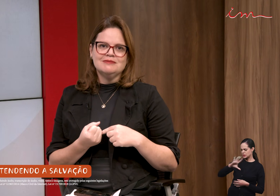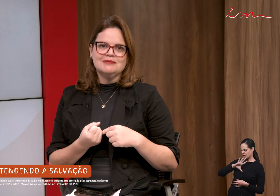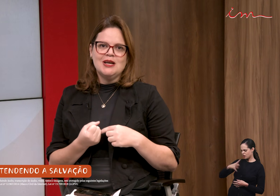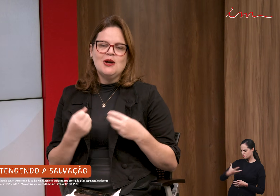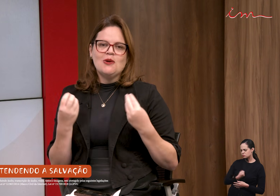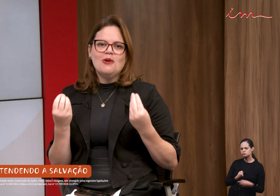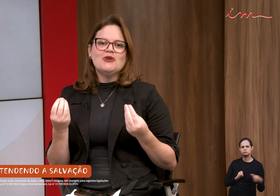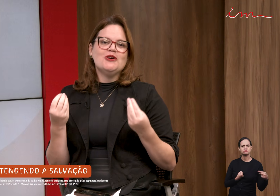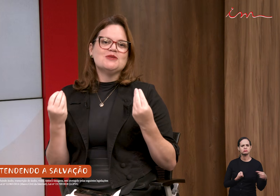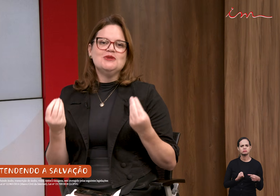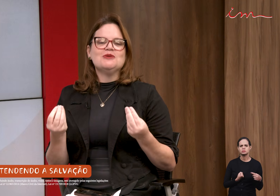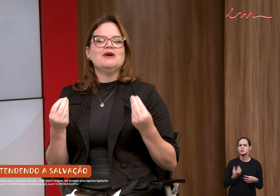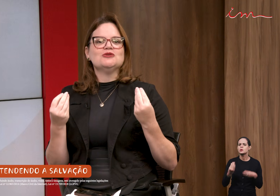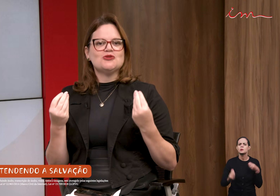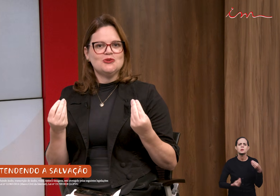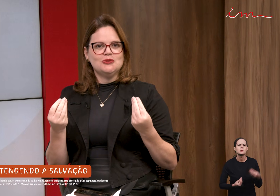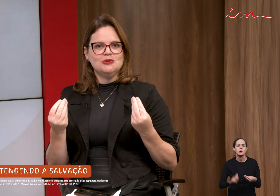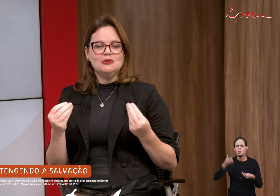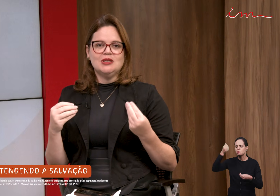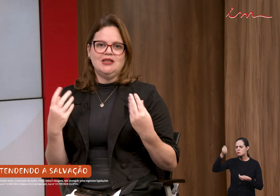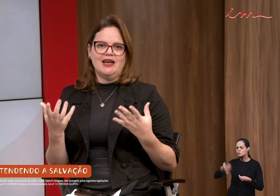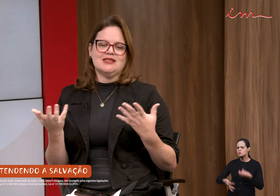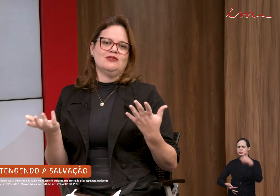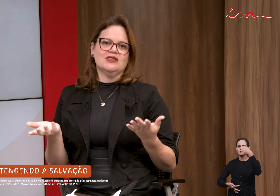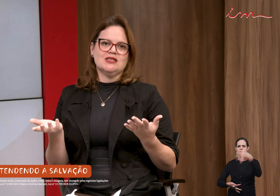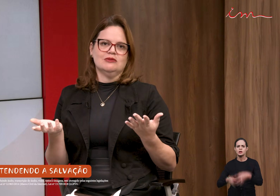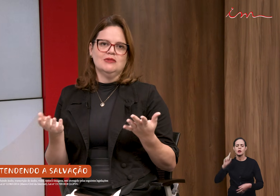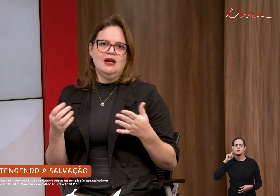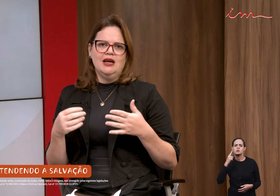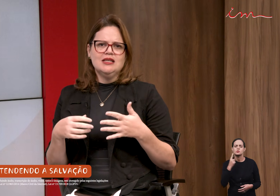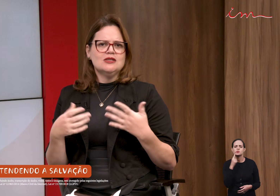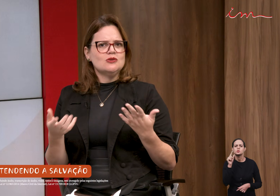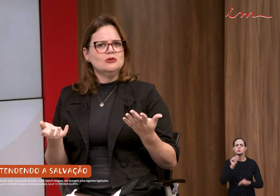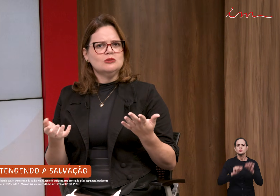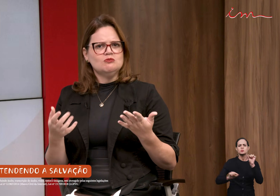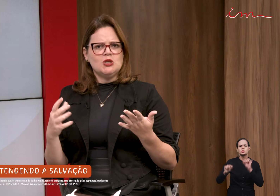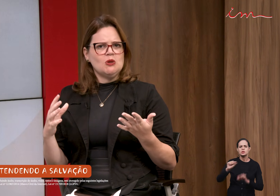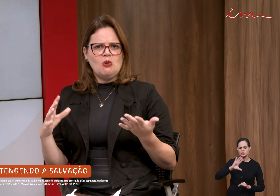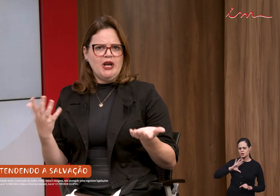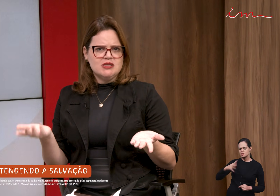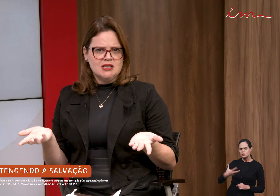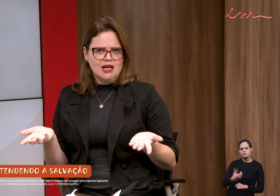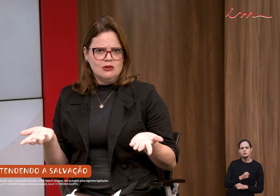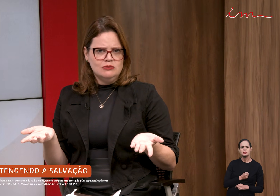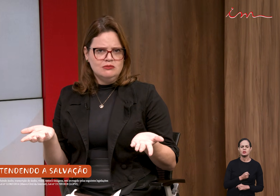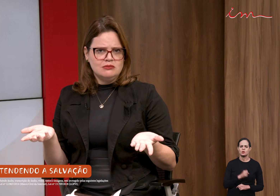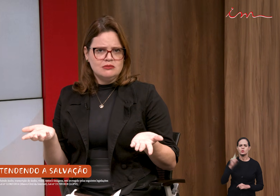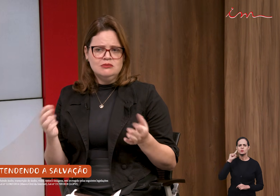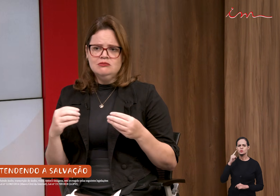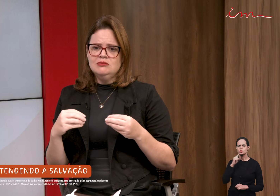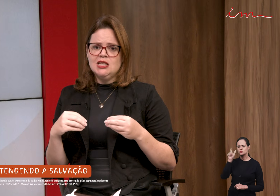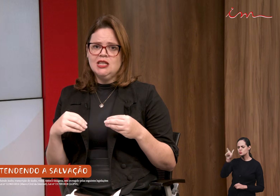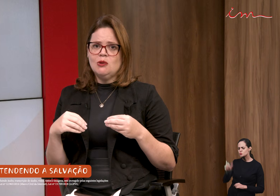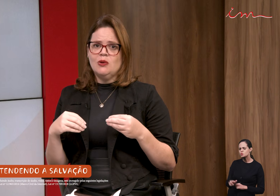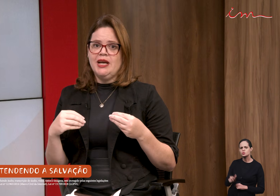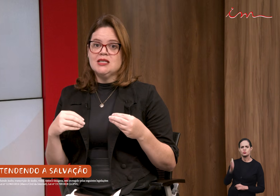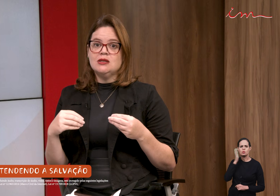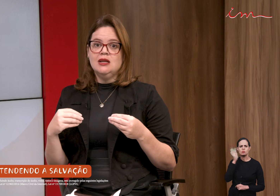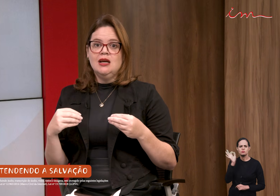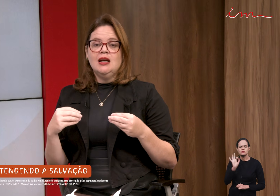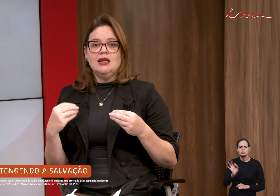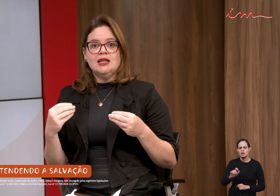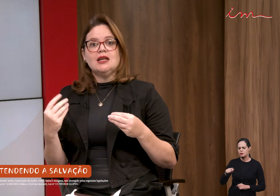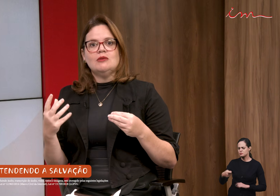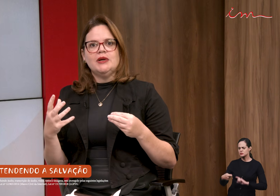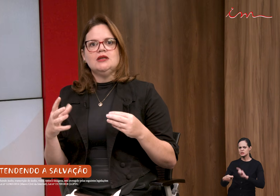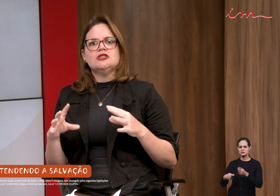sinal? Como que eu explico para o surdo o que é salvação? Esse surdo que não conhece sinal, que não